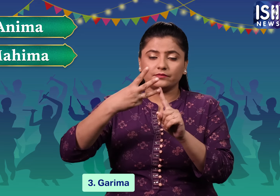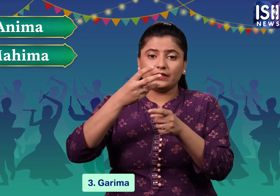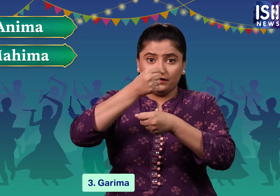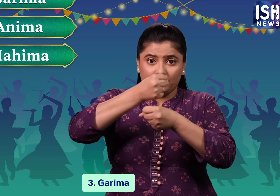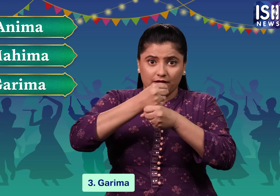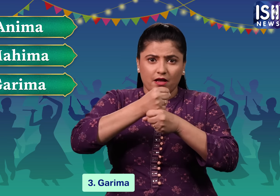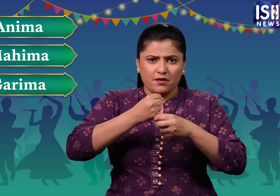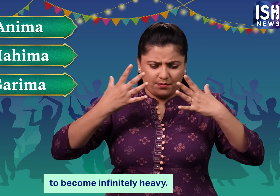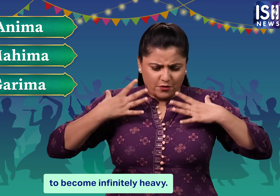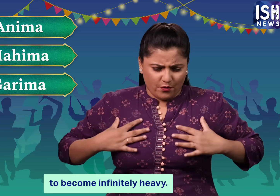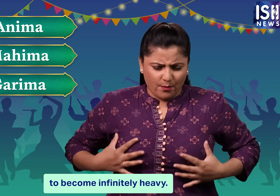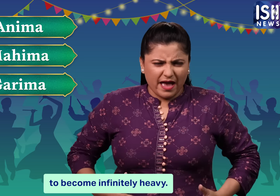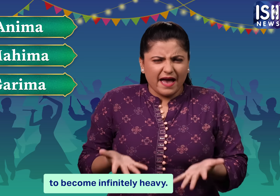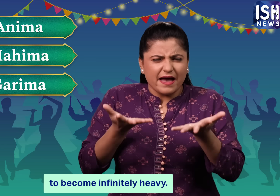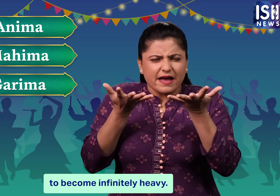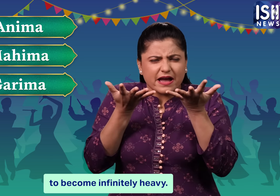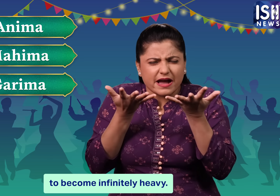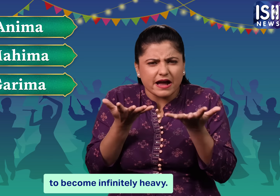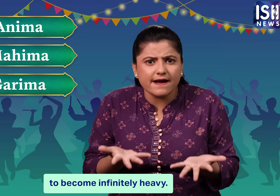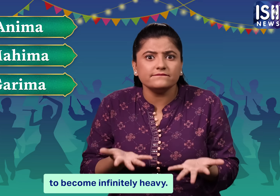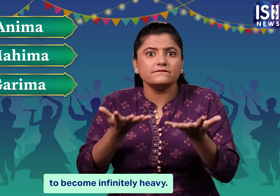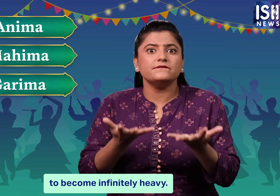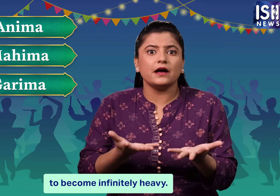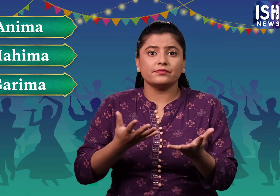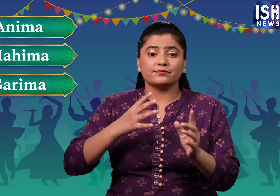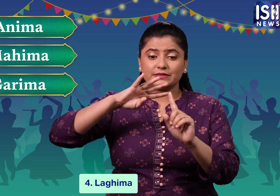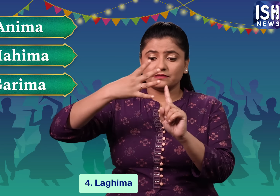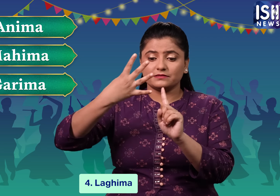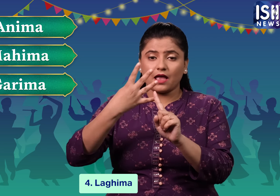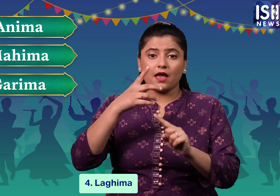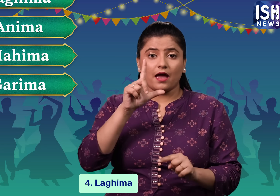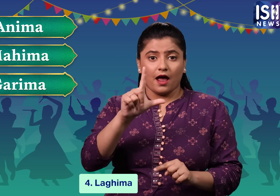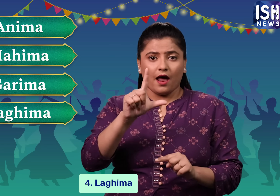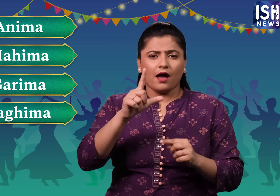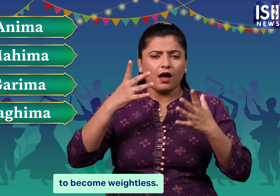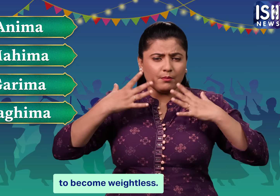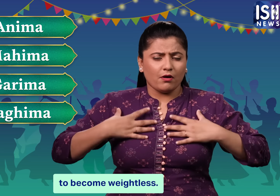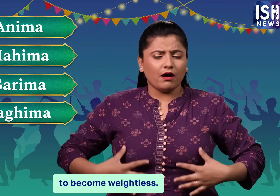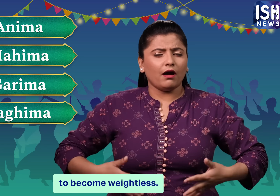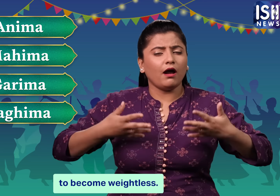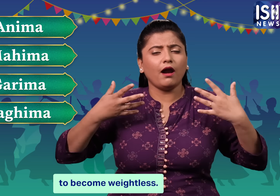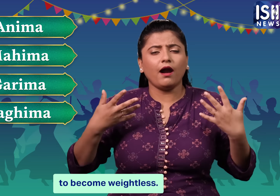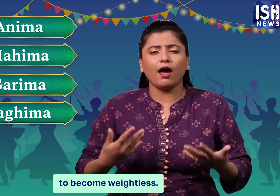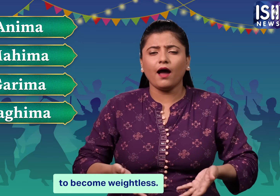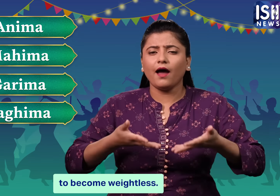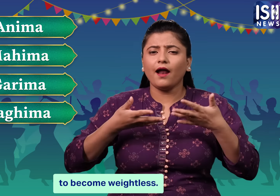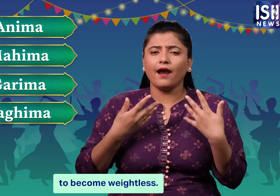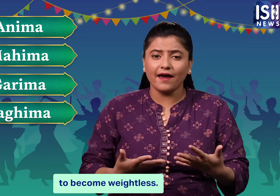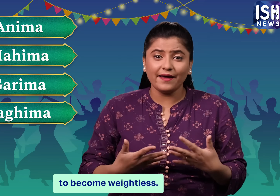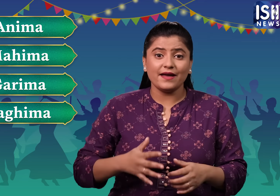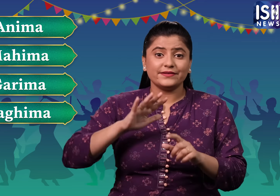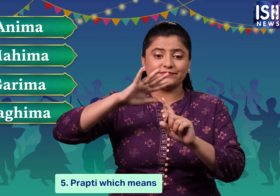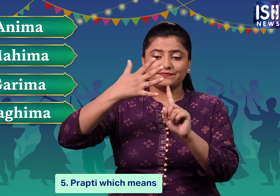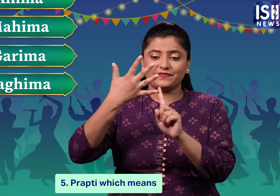गरिमा का अर्थ है अनंत भारी हो जाना। लघिमा का अर्थ है भारहीन हो जाना। प्राप्ति,